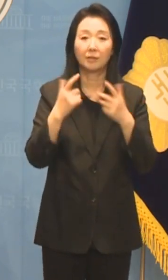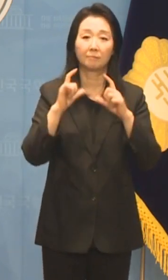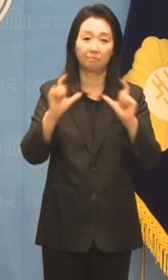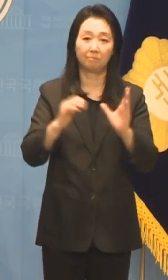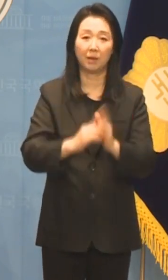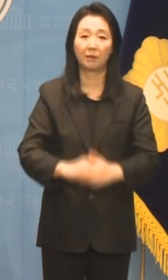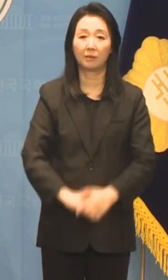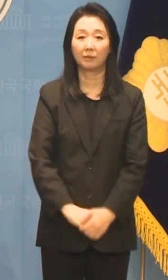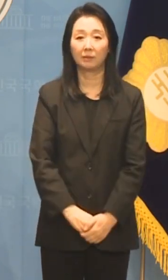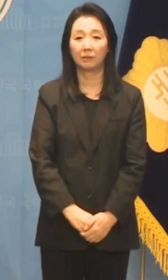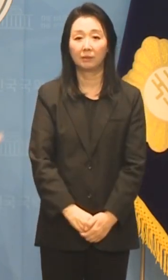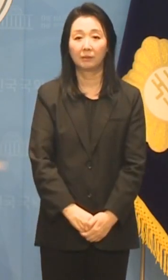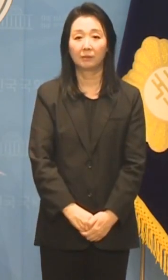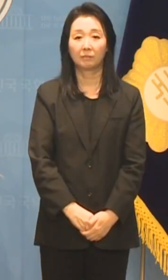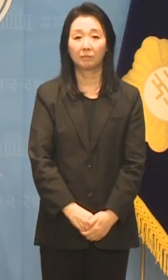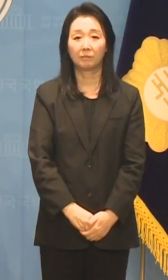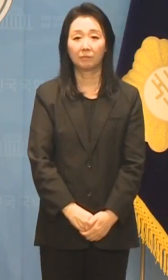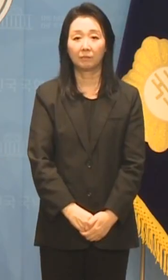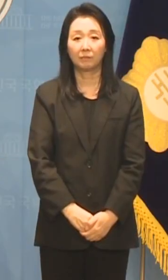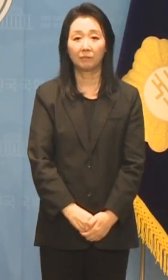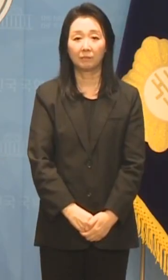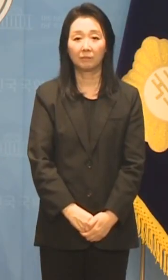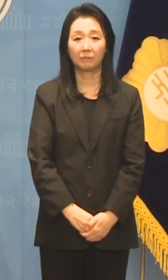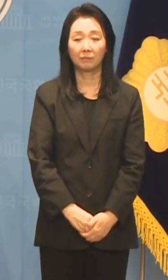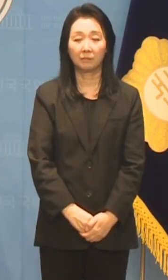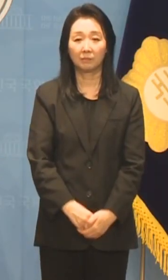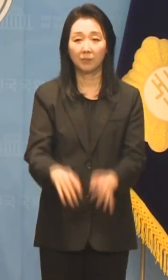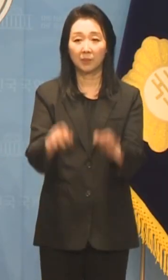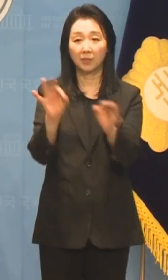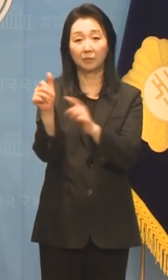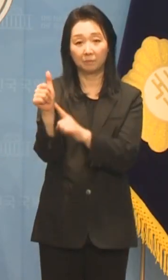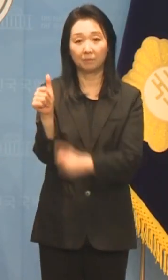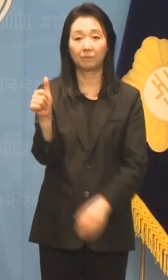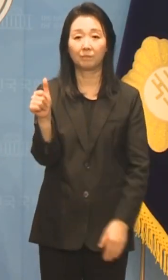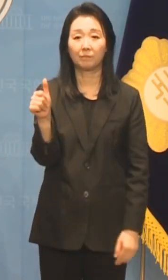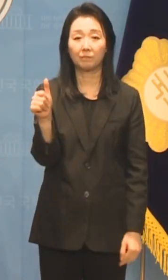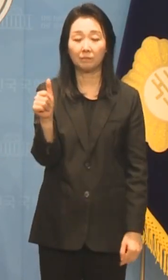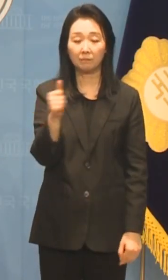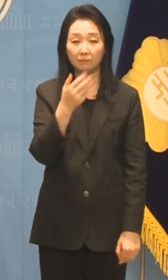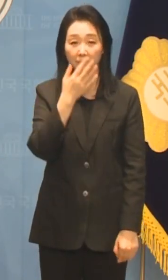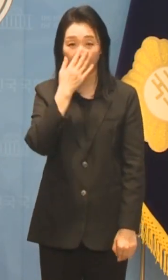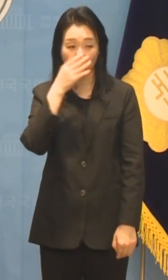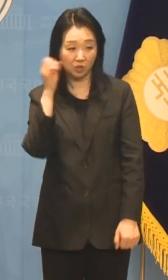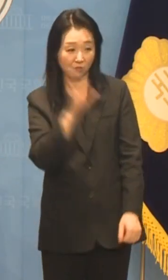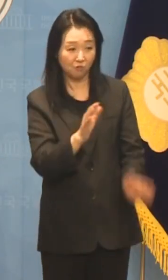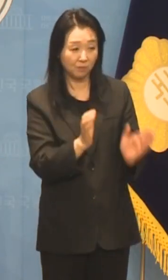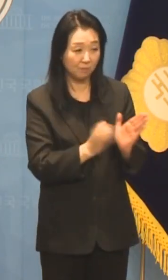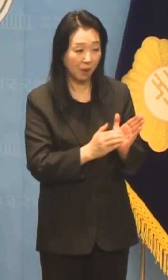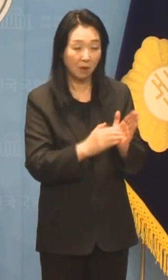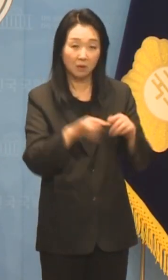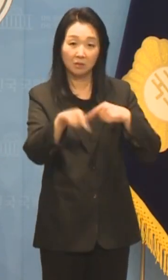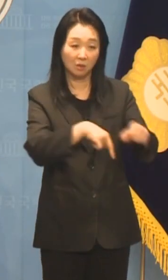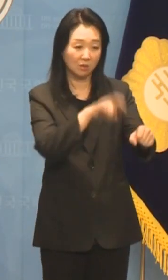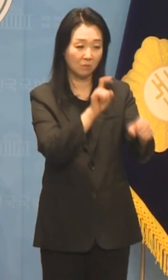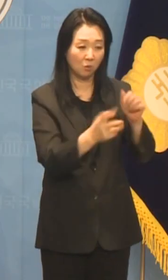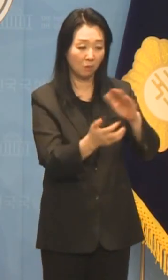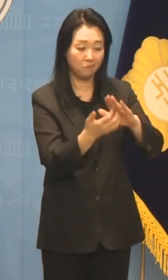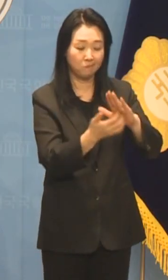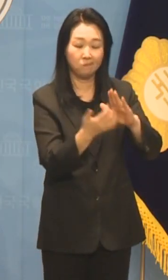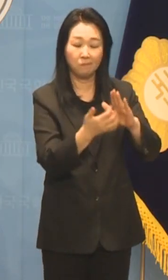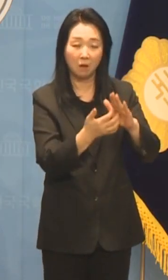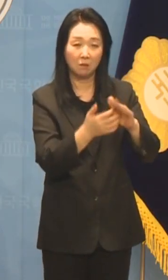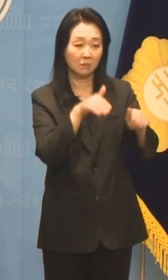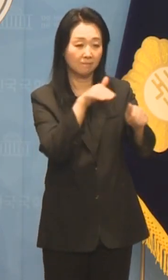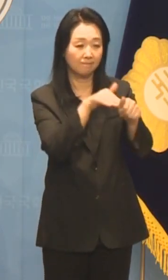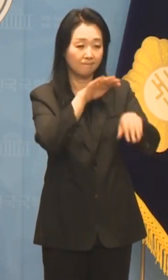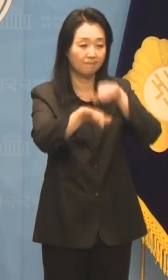밝혔다고 보도되었습니다. 그럼에도 불구하고 김용원 상임위원은 이를 무시하고 정치적 목적을 위해 부당하게 개입하고